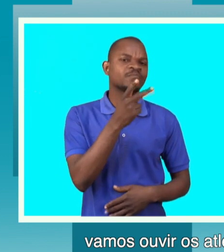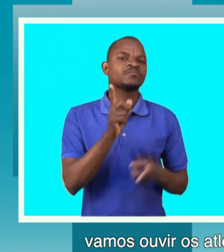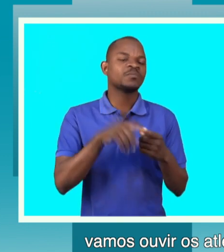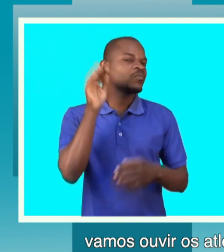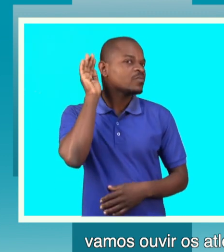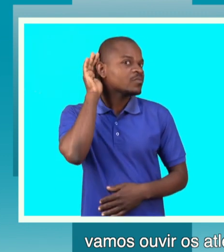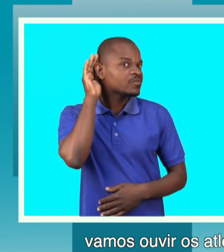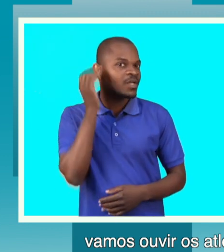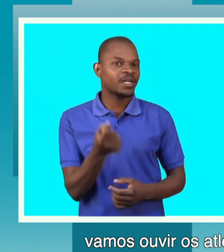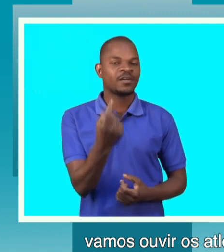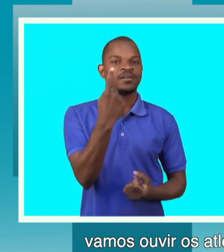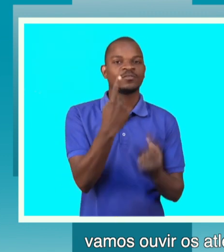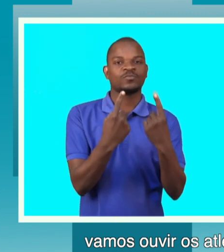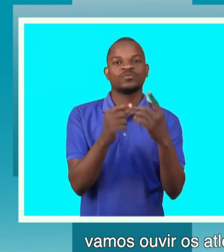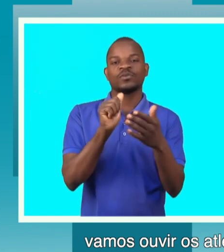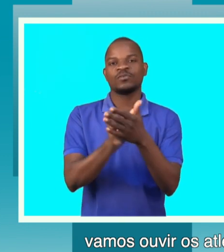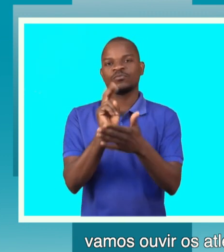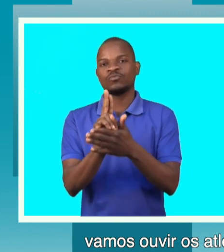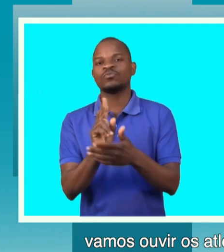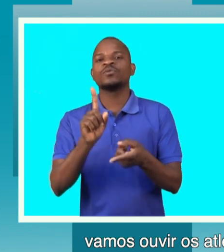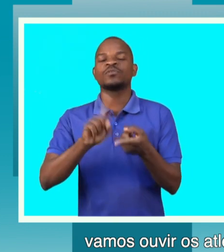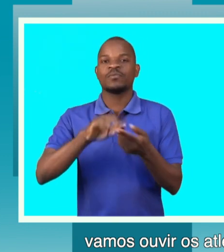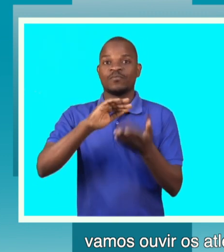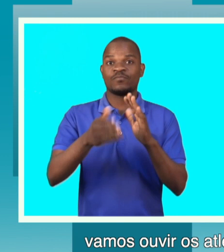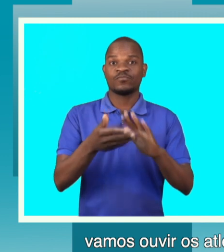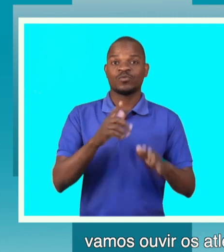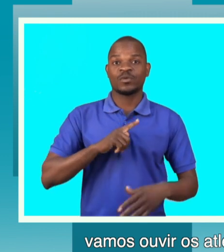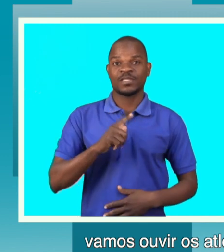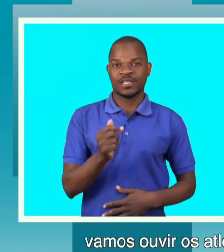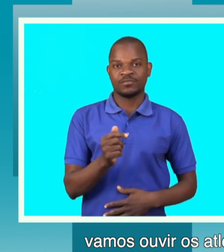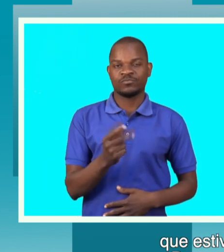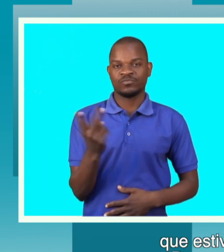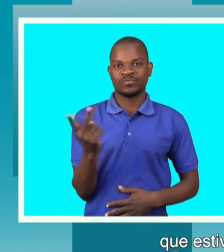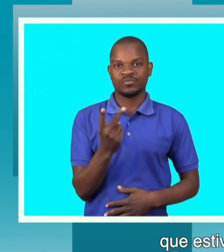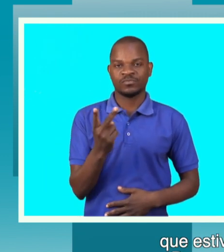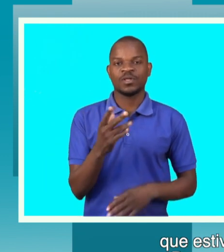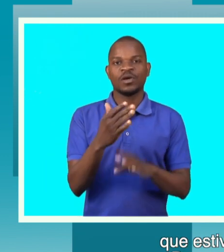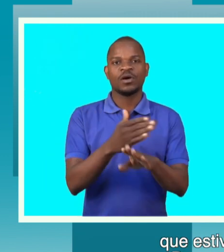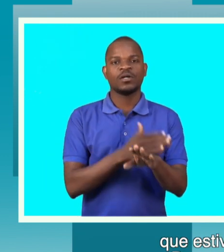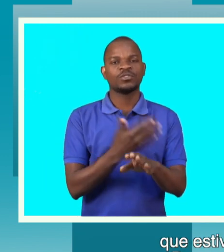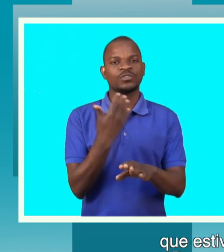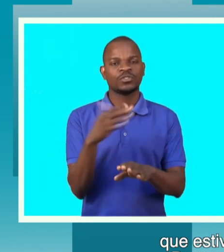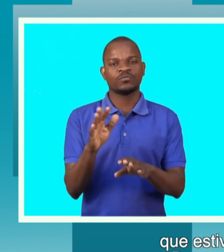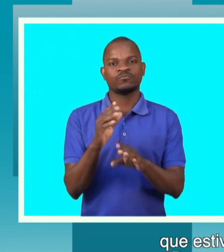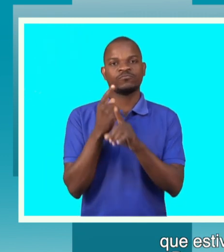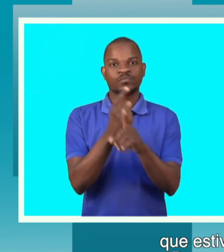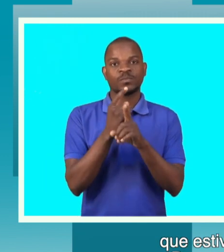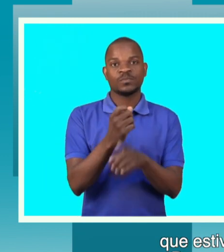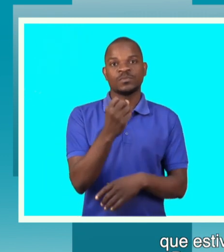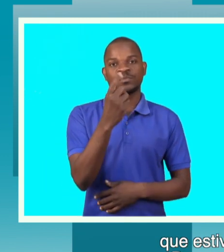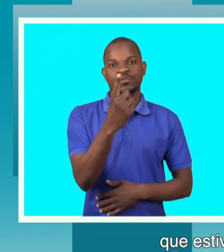ouvir os atletas, os técnicos das duas modalidades que estiveram na